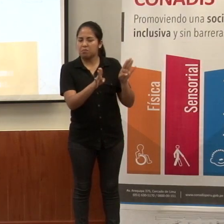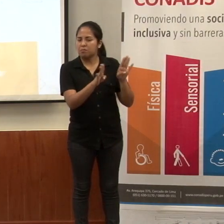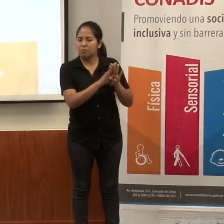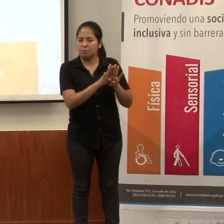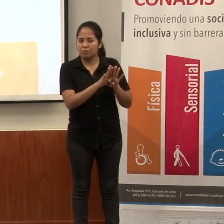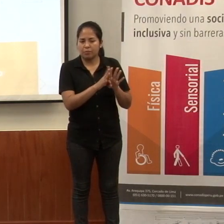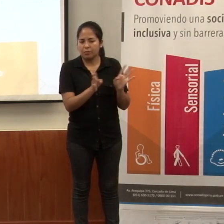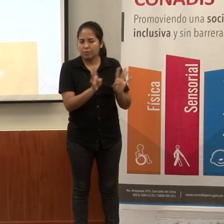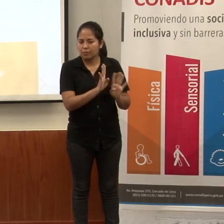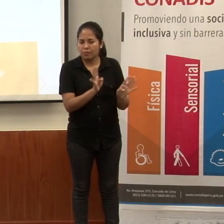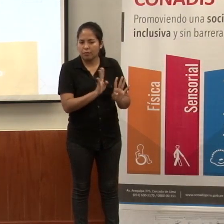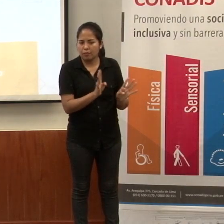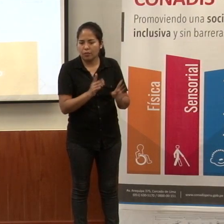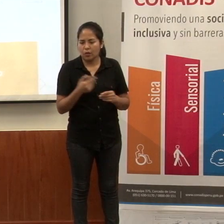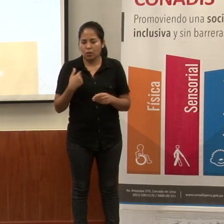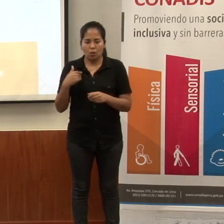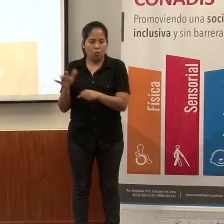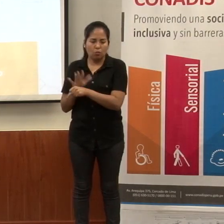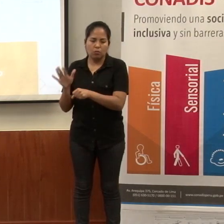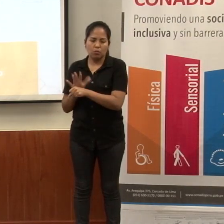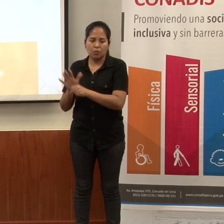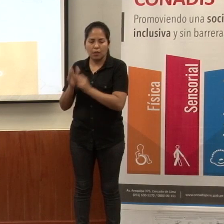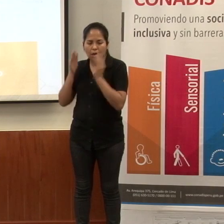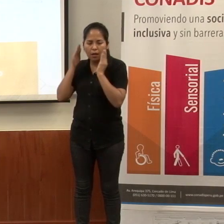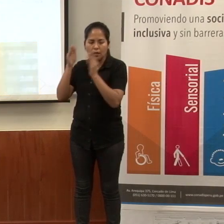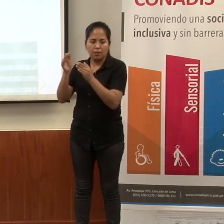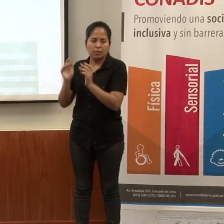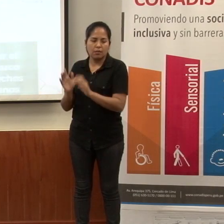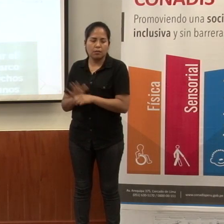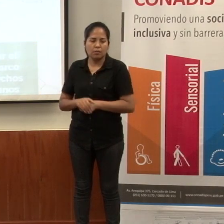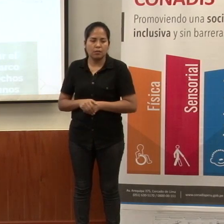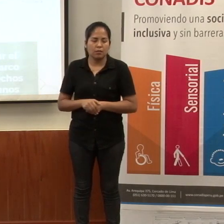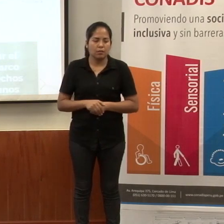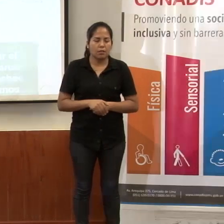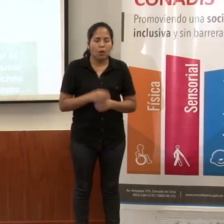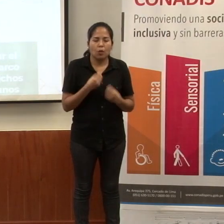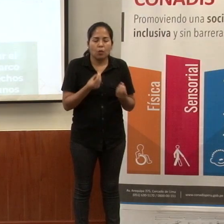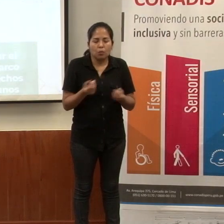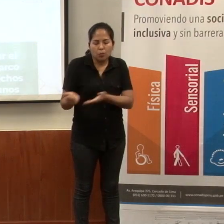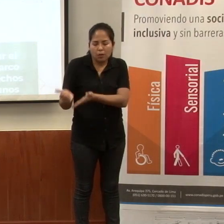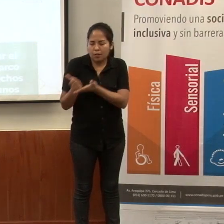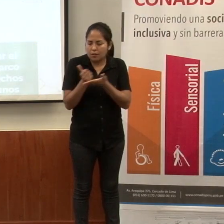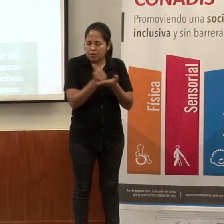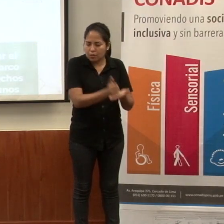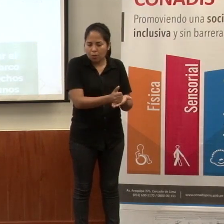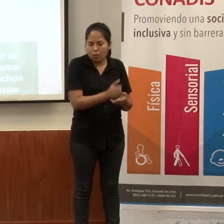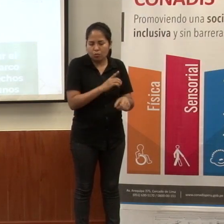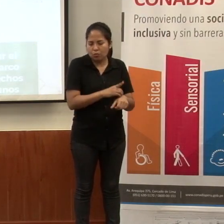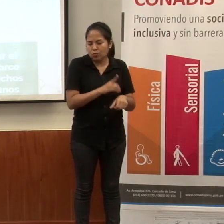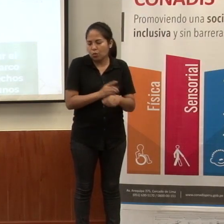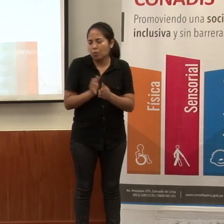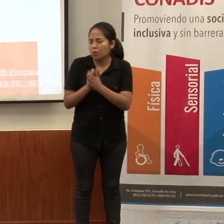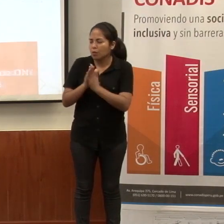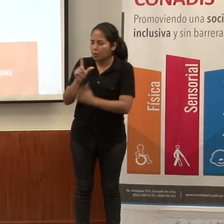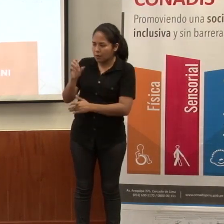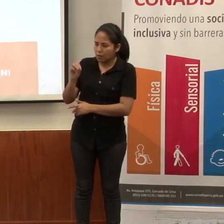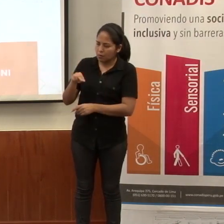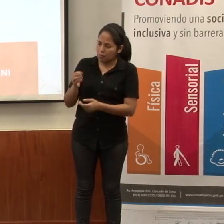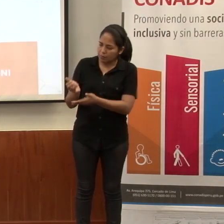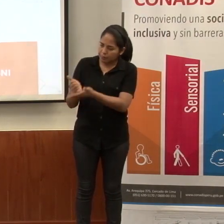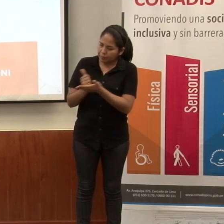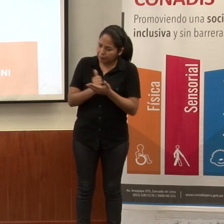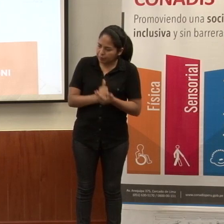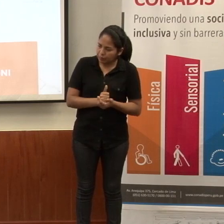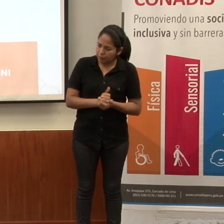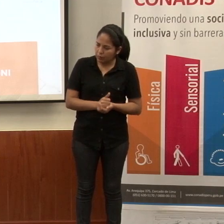no tenemos, mire todo lo que tenemos que atender. Entonces, en esta situación, ¿cómo podríamos actuar, doctor León? Por favor. Bueno,